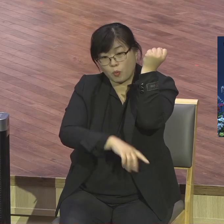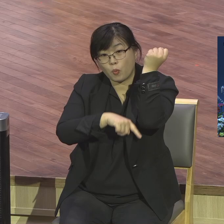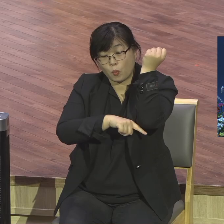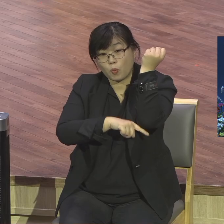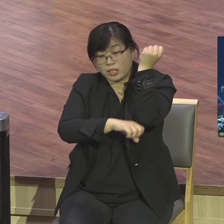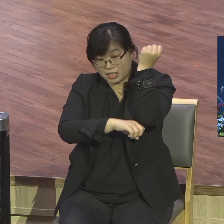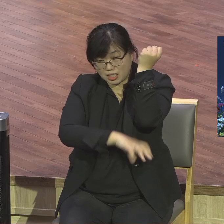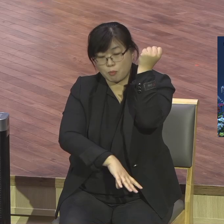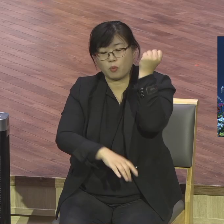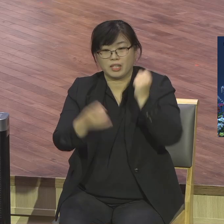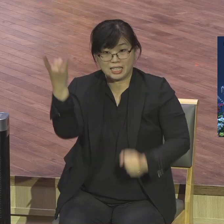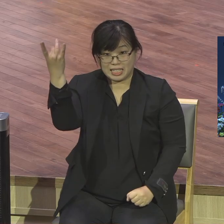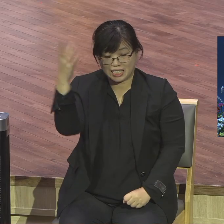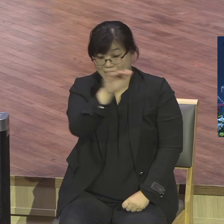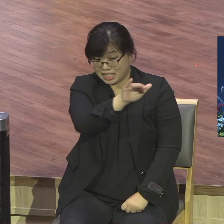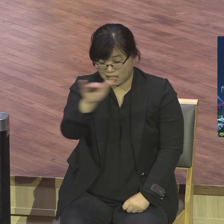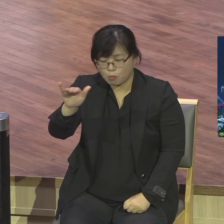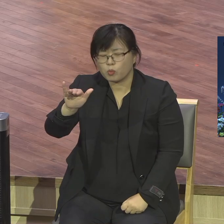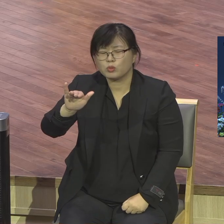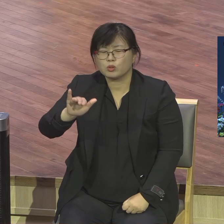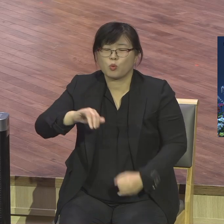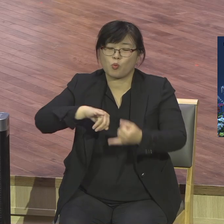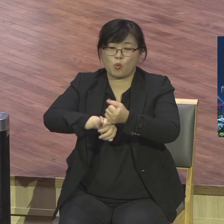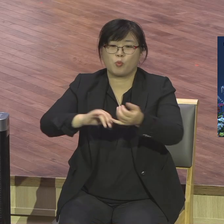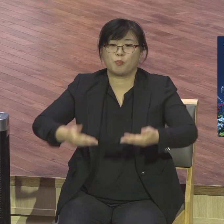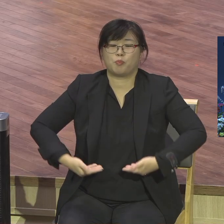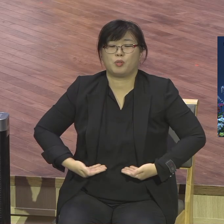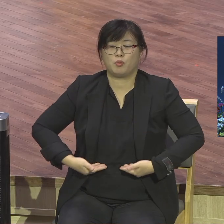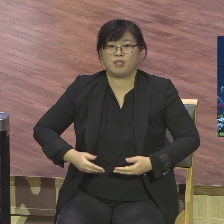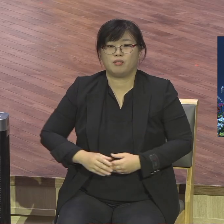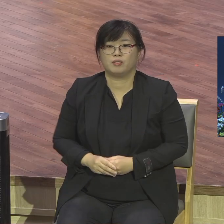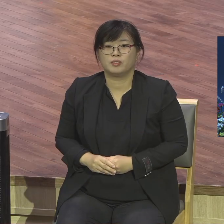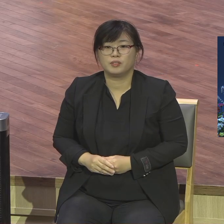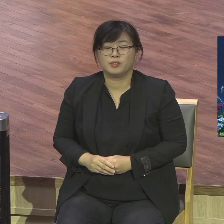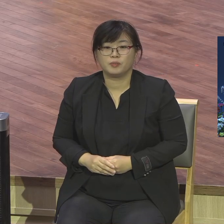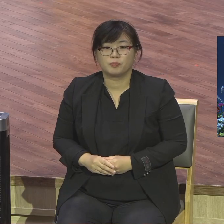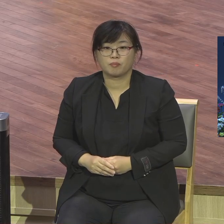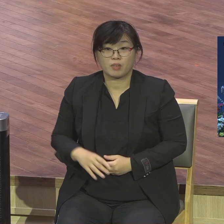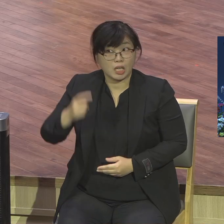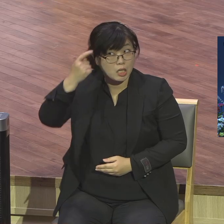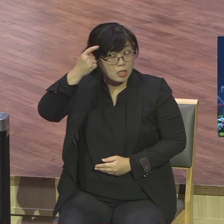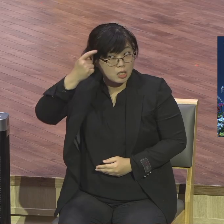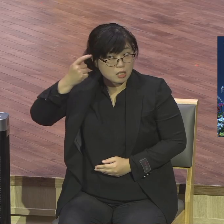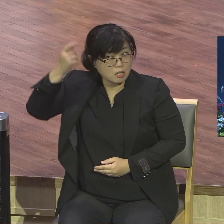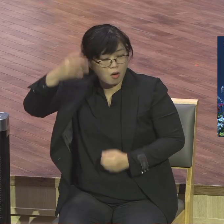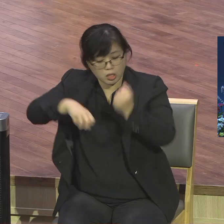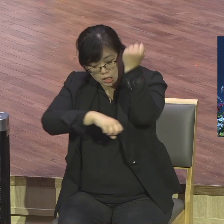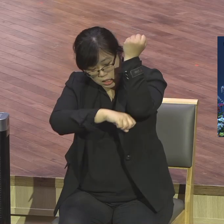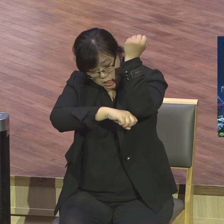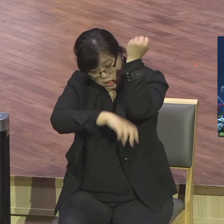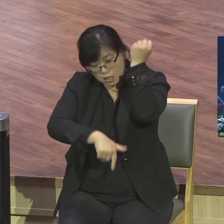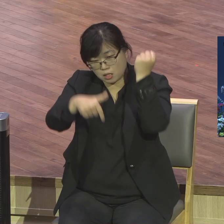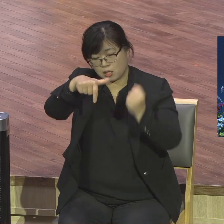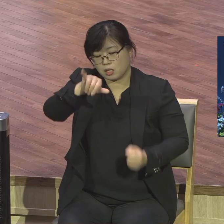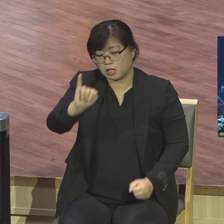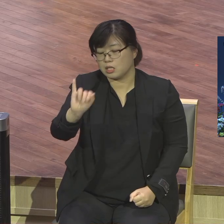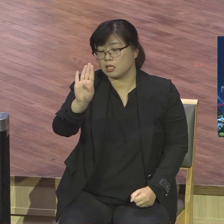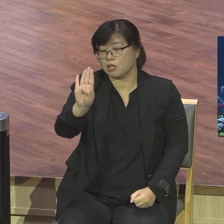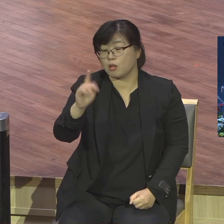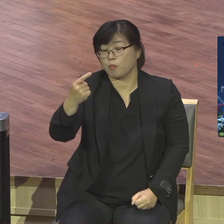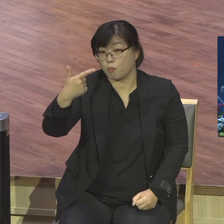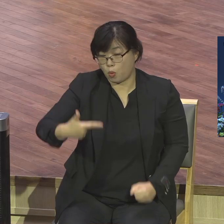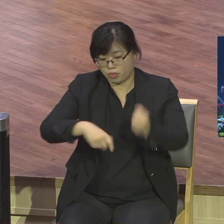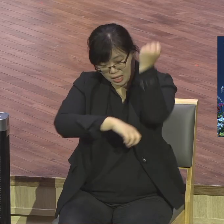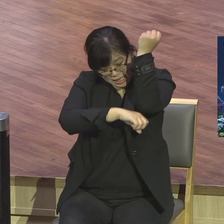영적인 기본의 삶이 뭐예요 영적인 기본의 삶 그게 예배예요